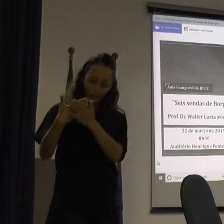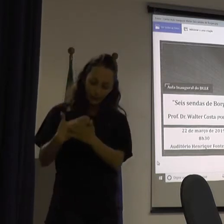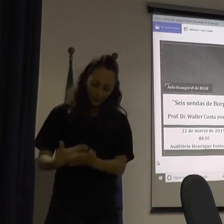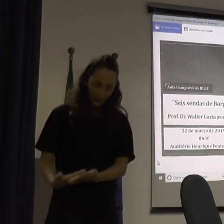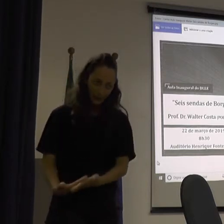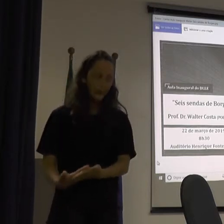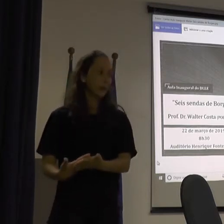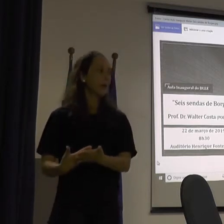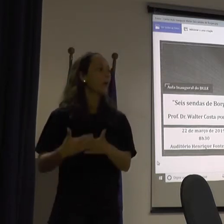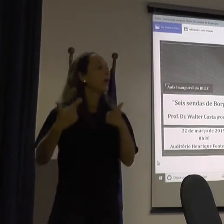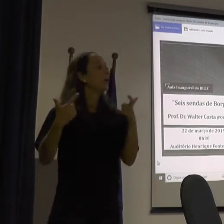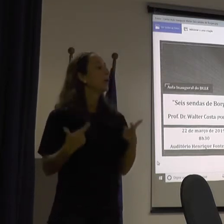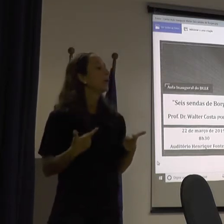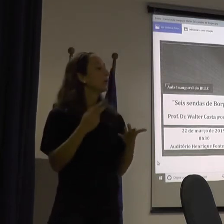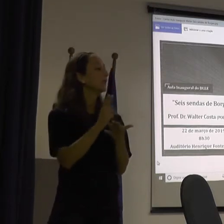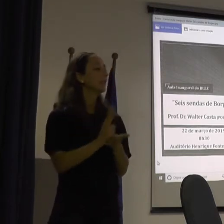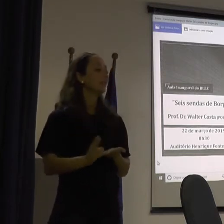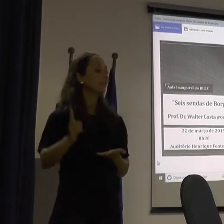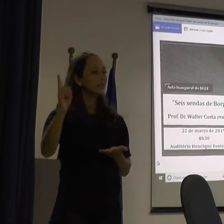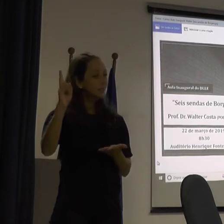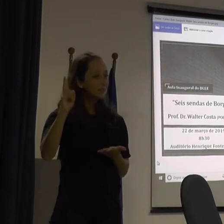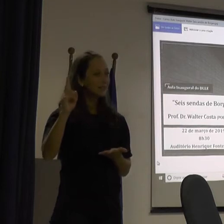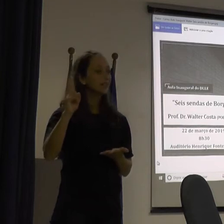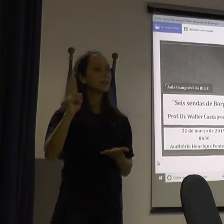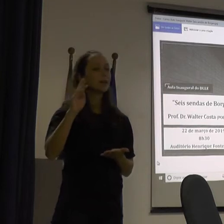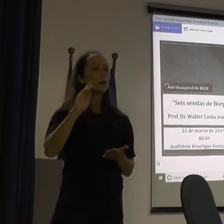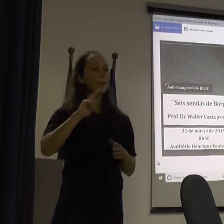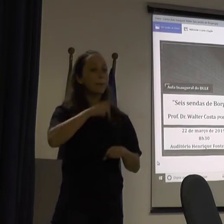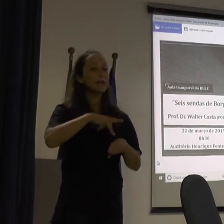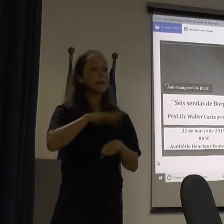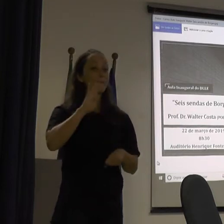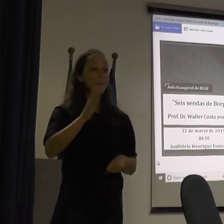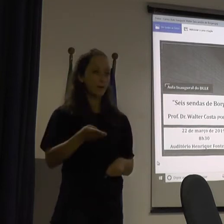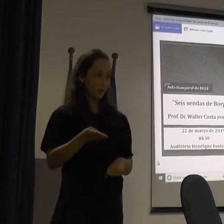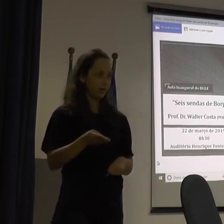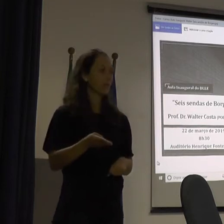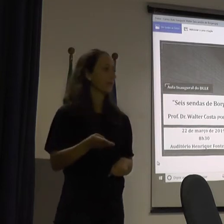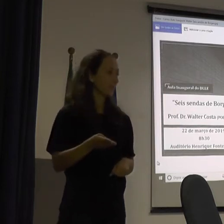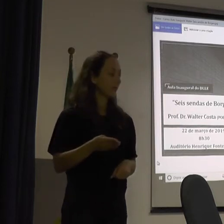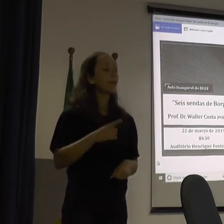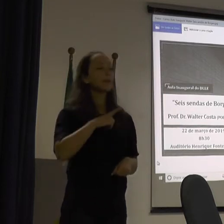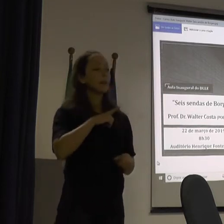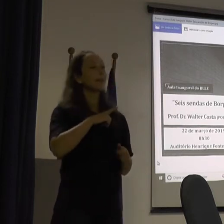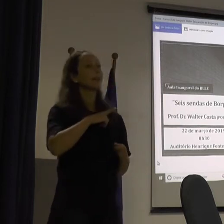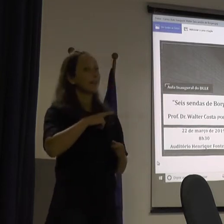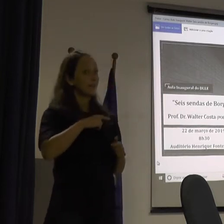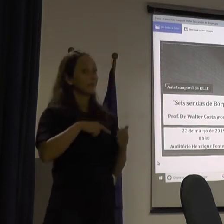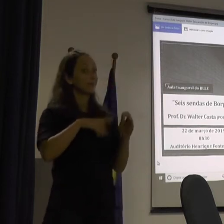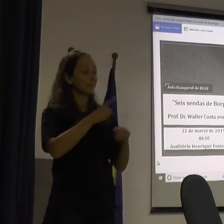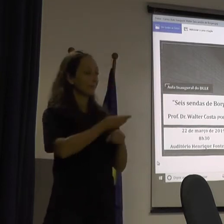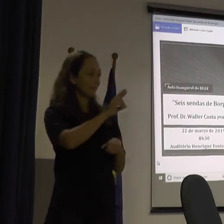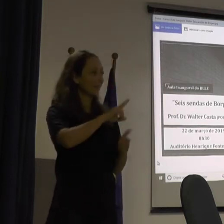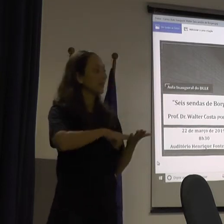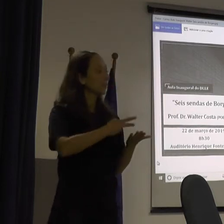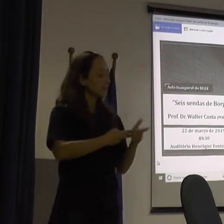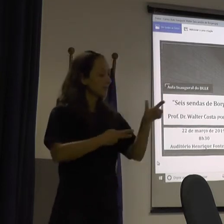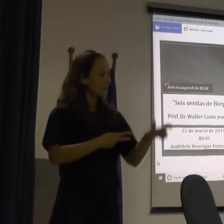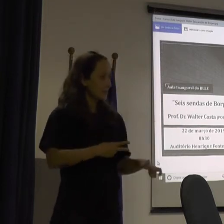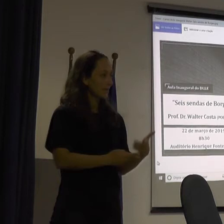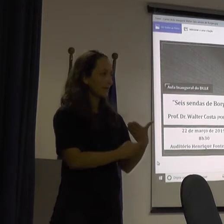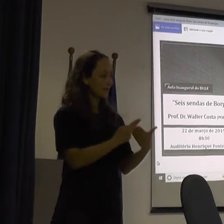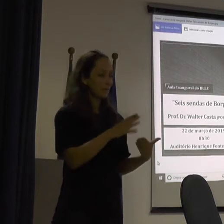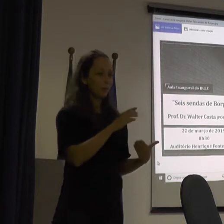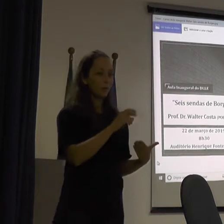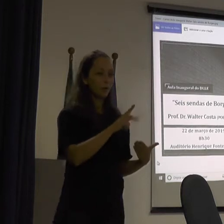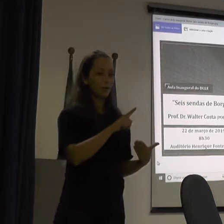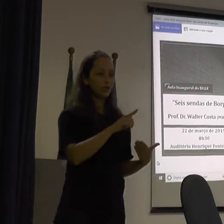Na Universidade de Leuven, na Bélgica. Tem doutorado sobre as traduções de Jorge Luis Borges para o